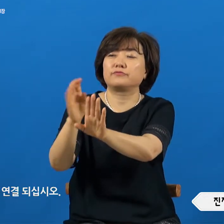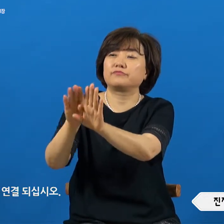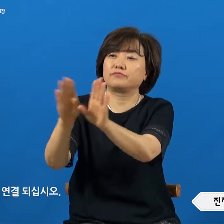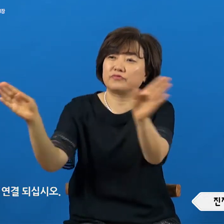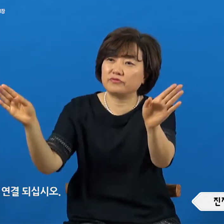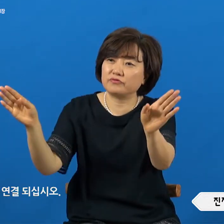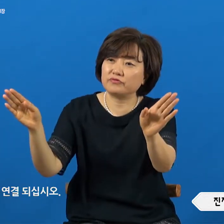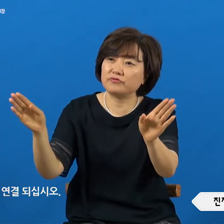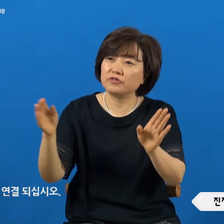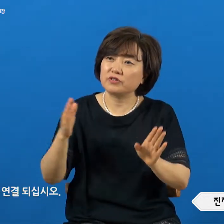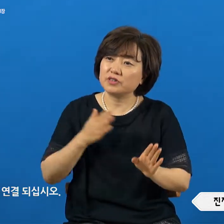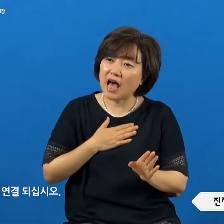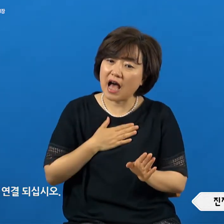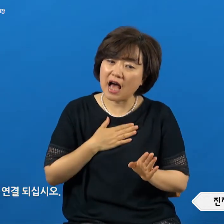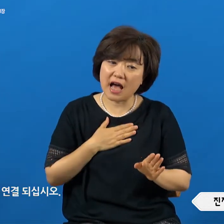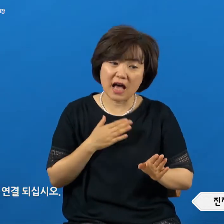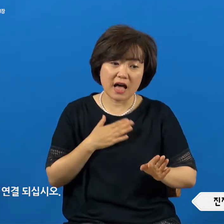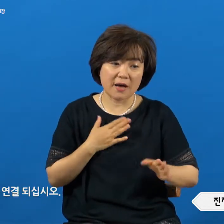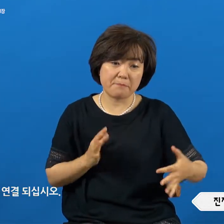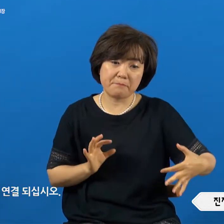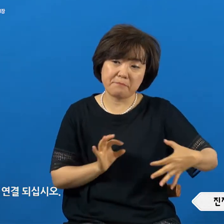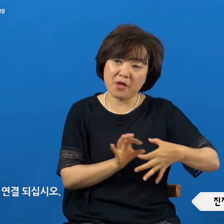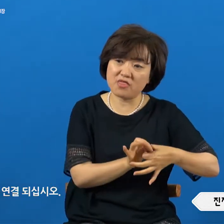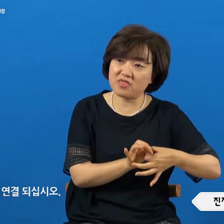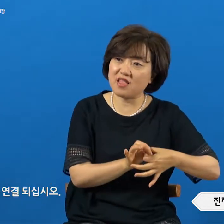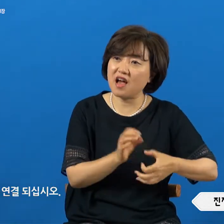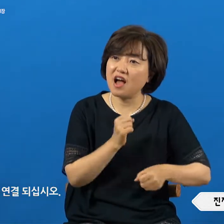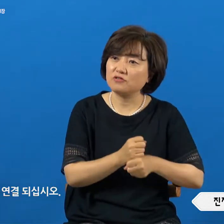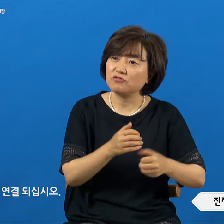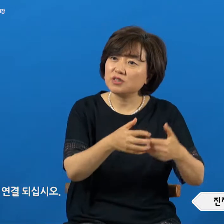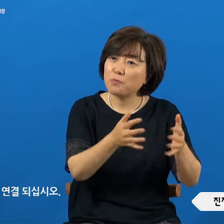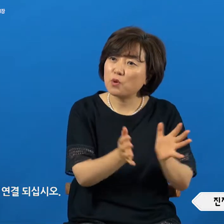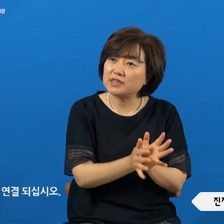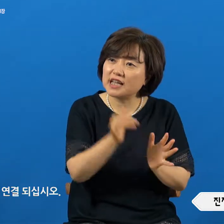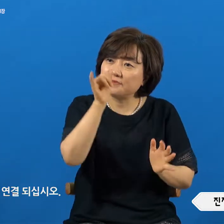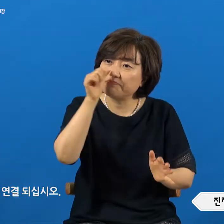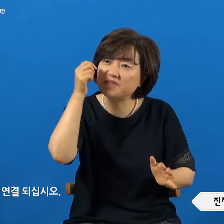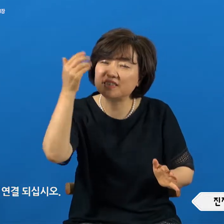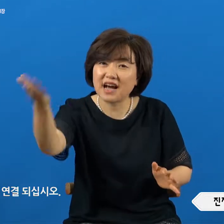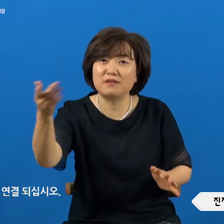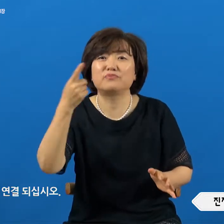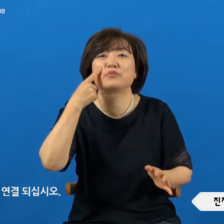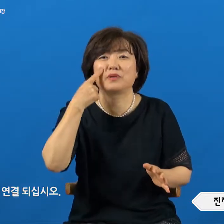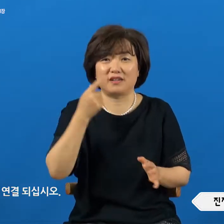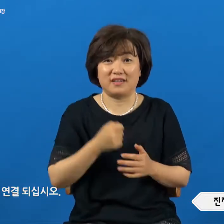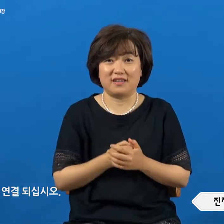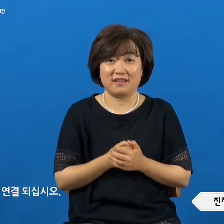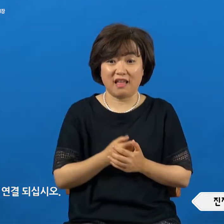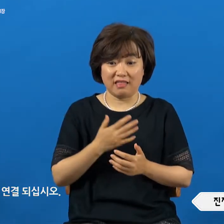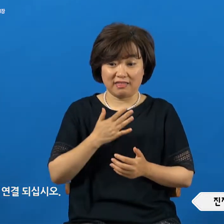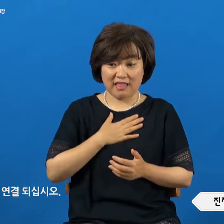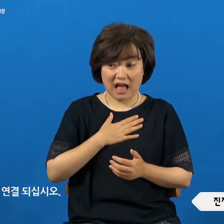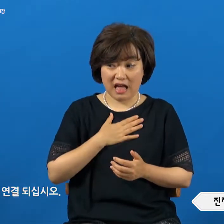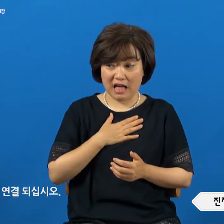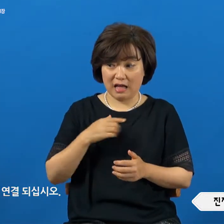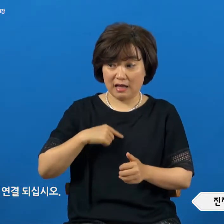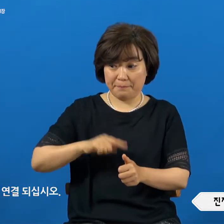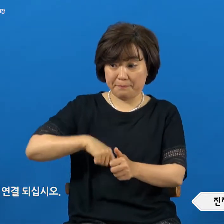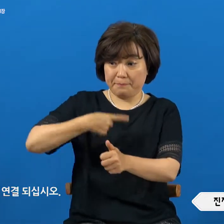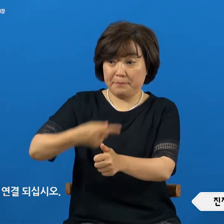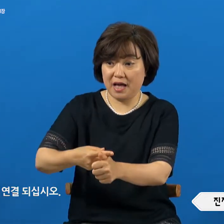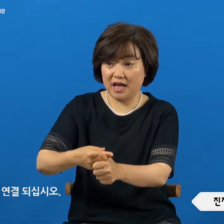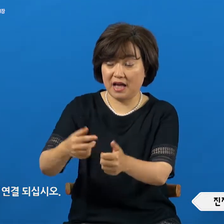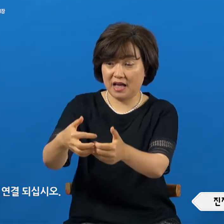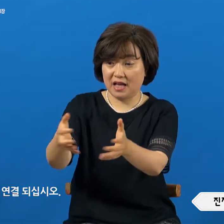보십시오. 우리 가운데 아직도 목장에 들어가 있지 않은 분들이 있다면, 그런 나눔이 없다면,